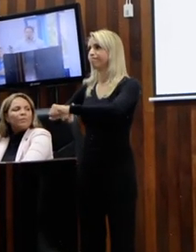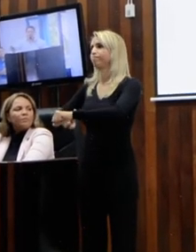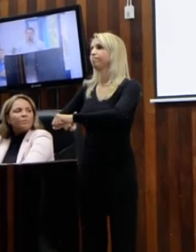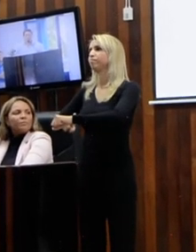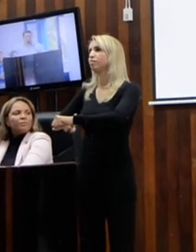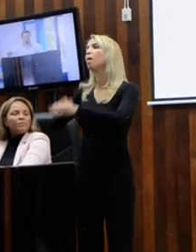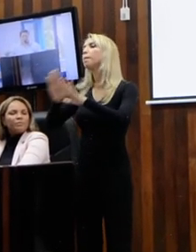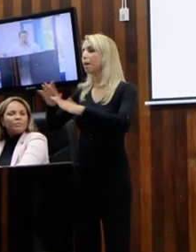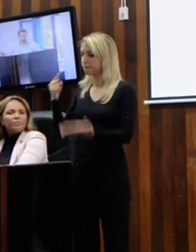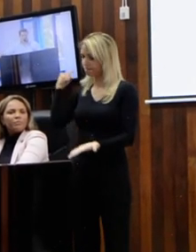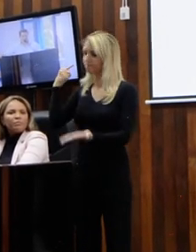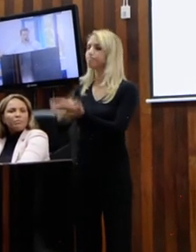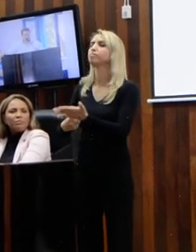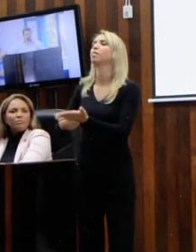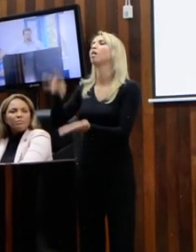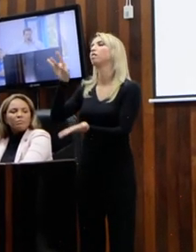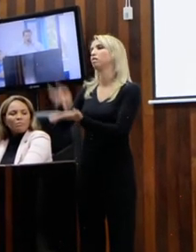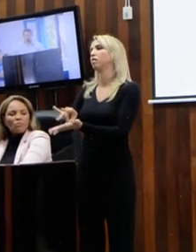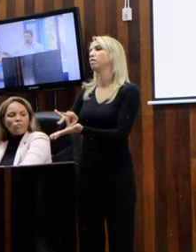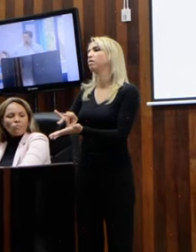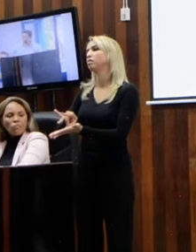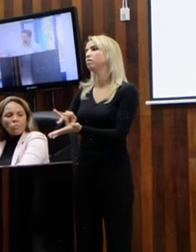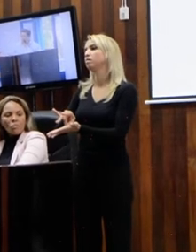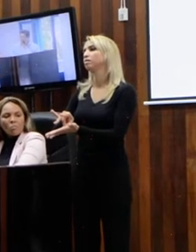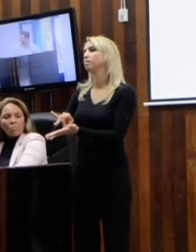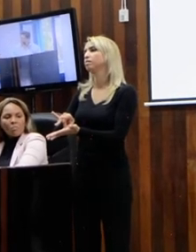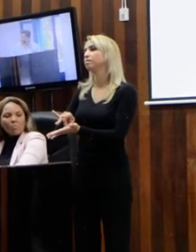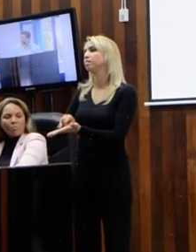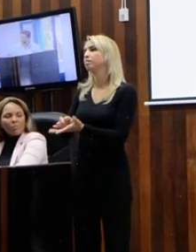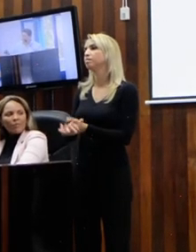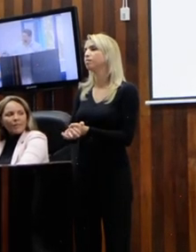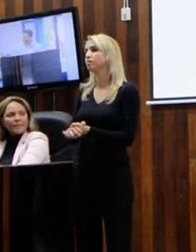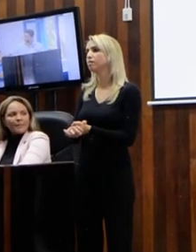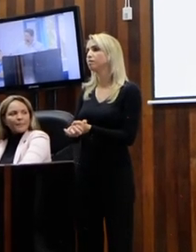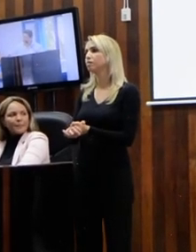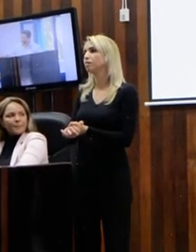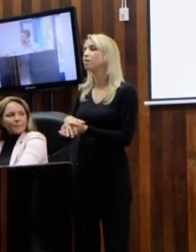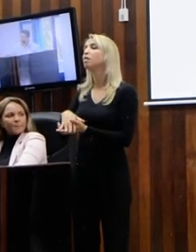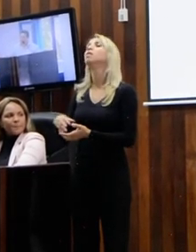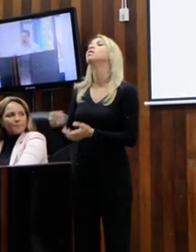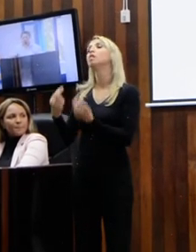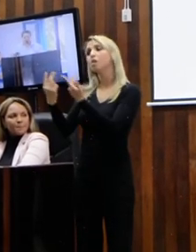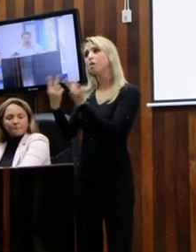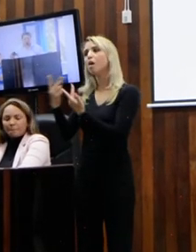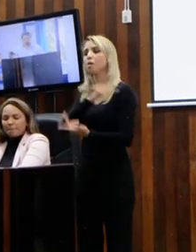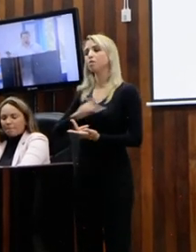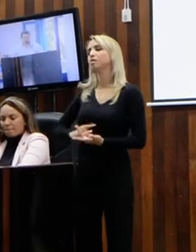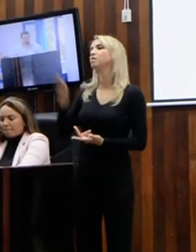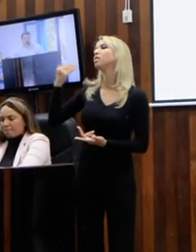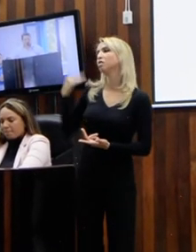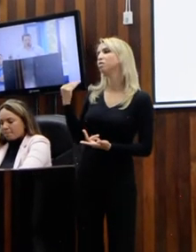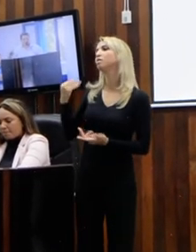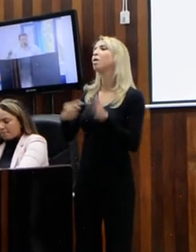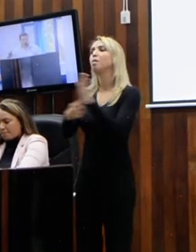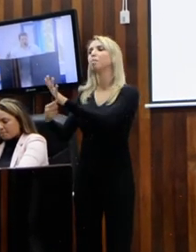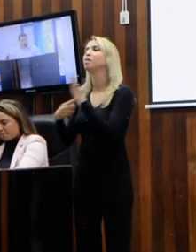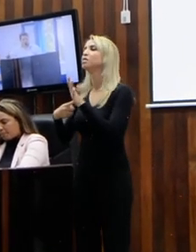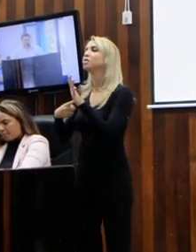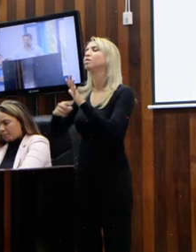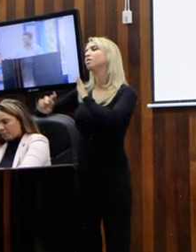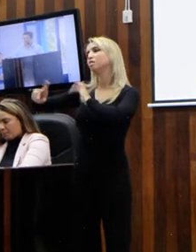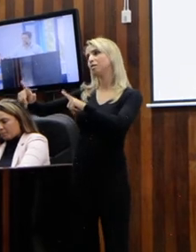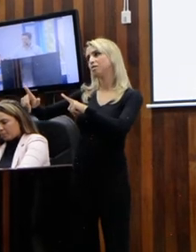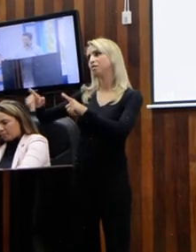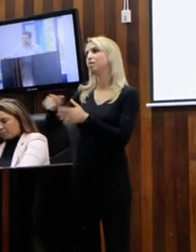mas marcou. Márcio deixou também, assim como os outros ex-presidentes, o seu legado, ainda que